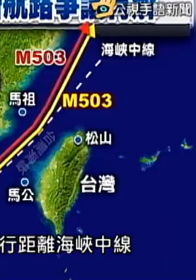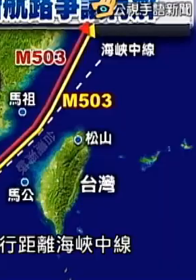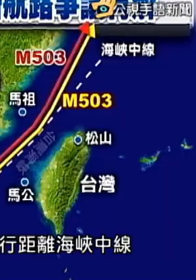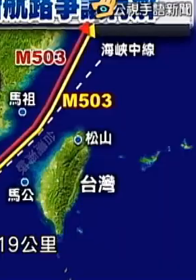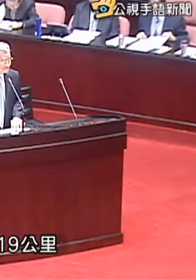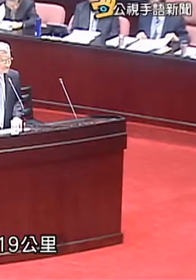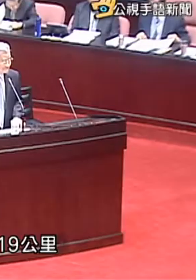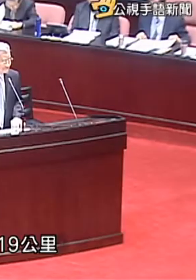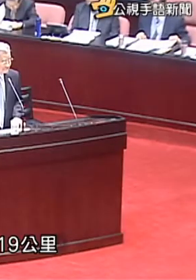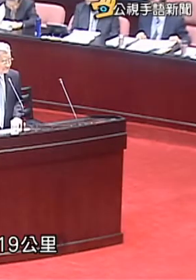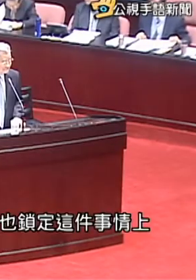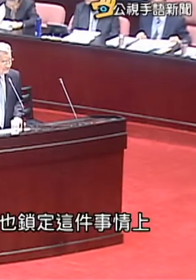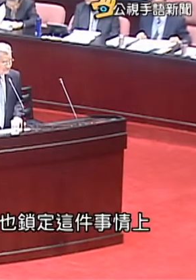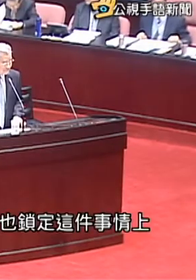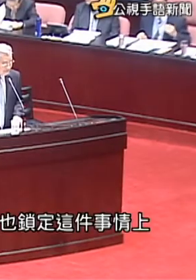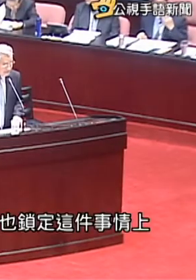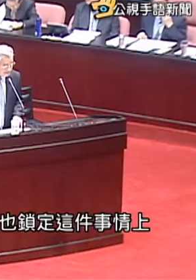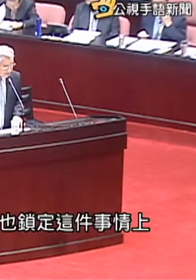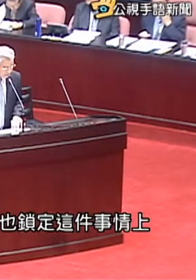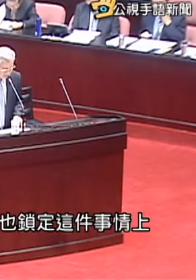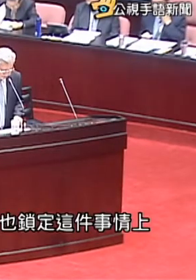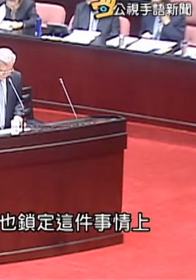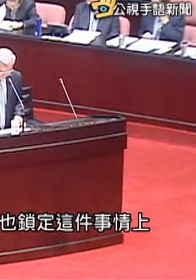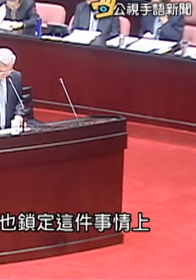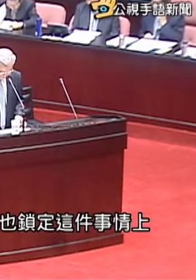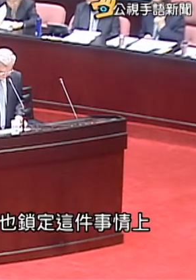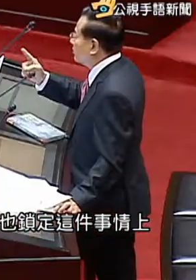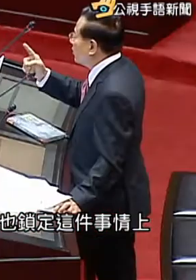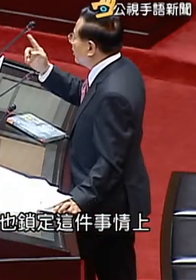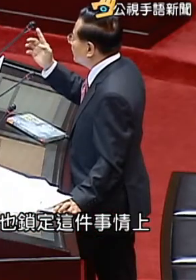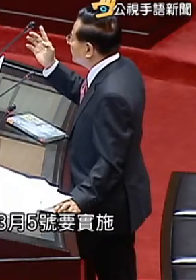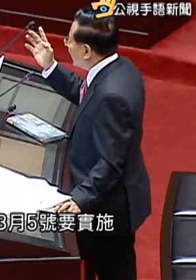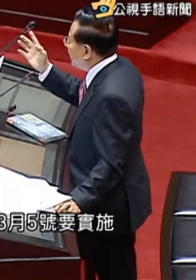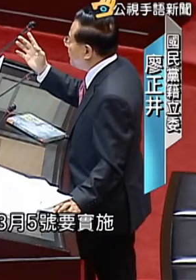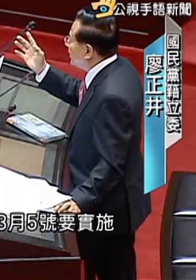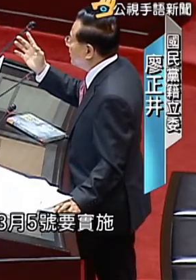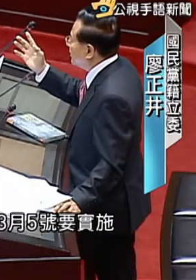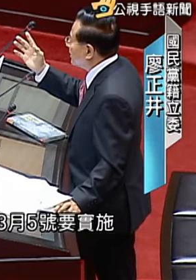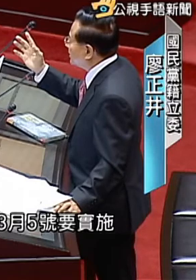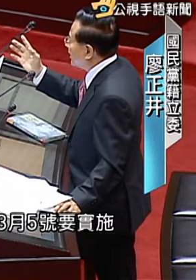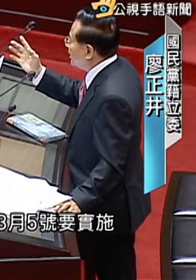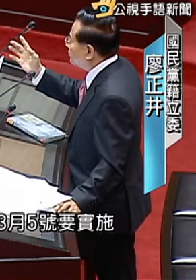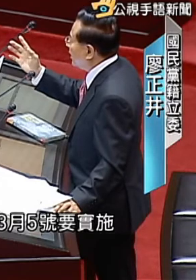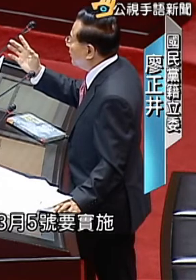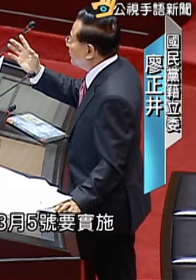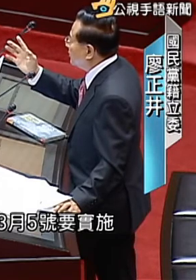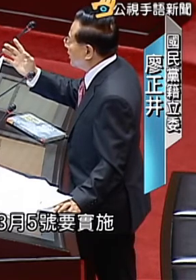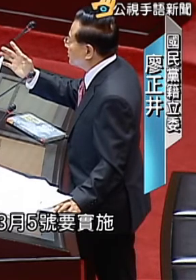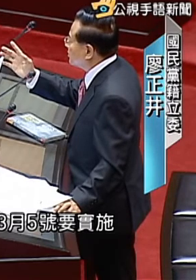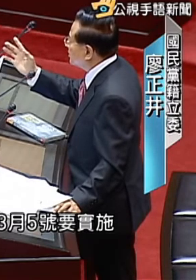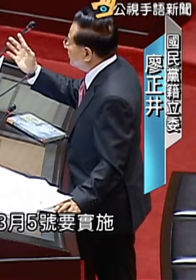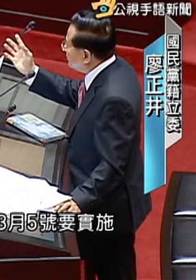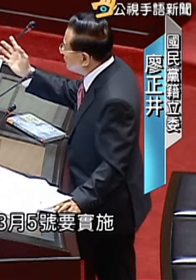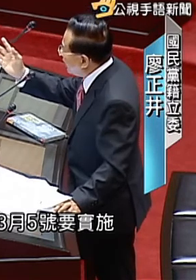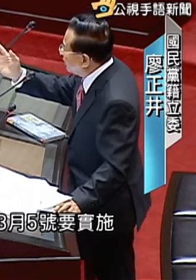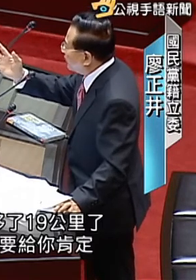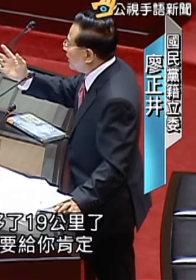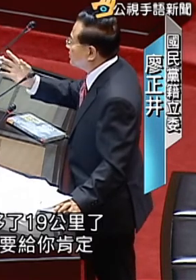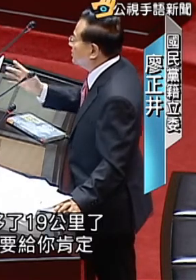里。立委质询的焦点也锁定在这件事情上， 能够改变他3月5号要实施已经 往西移